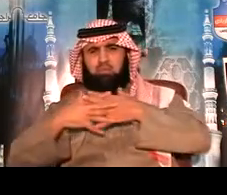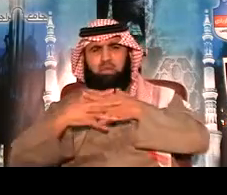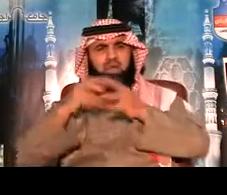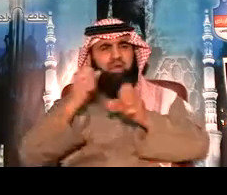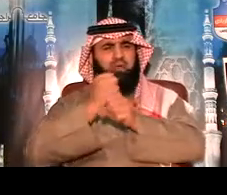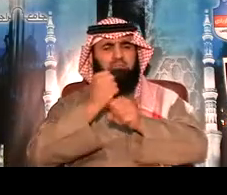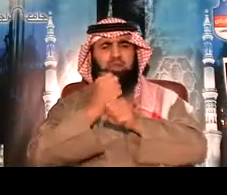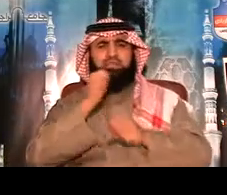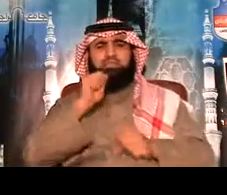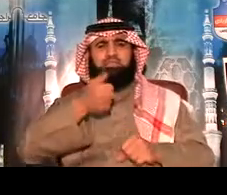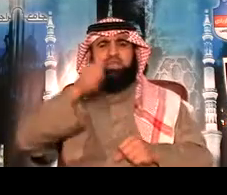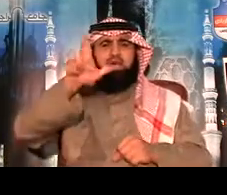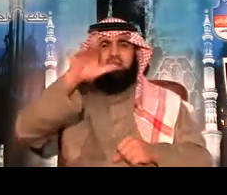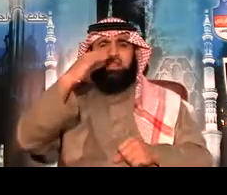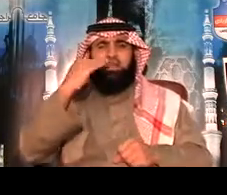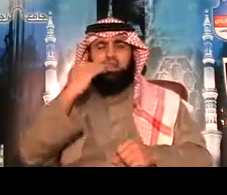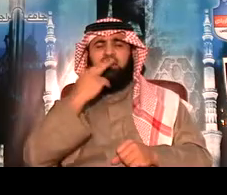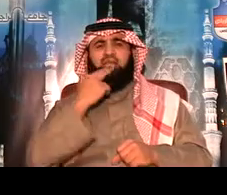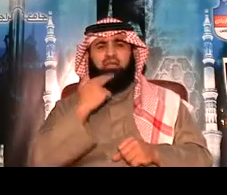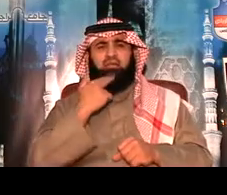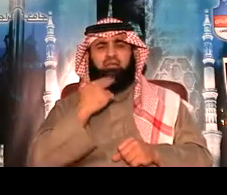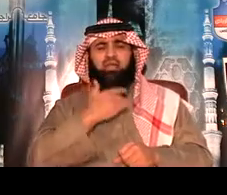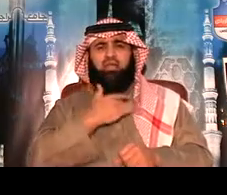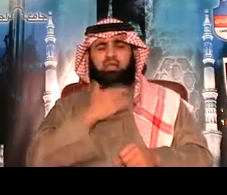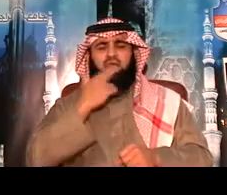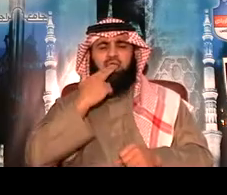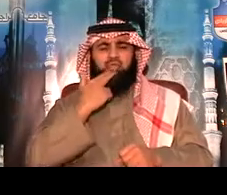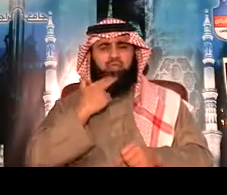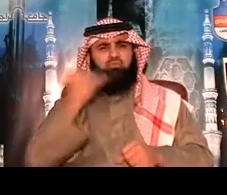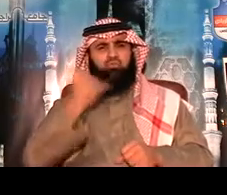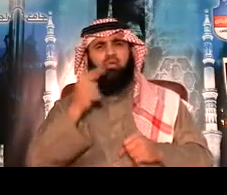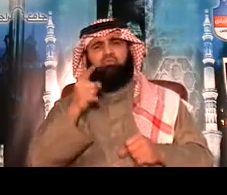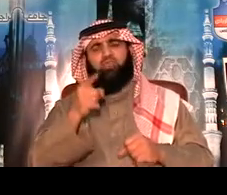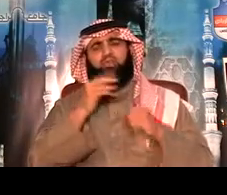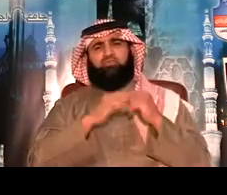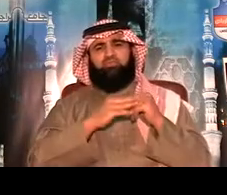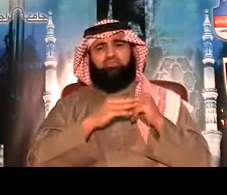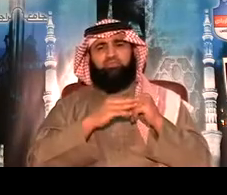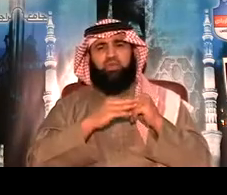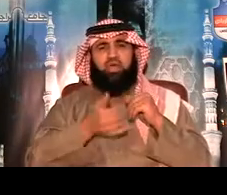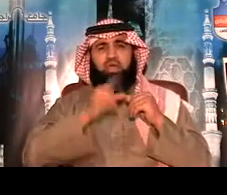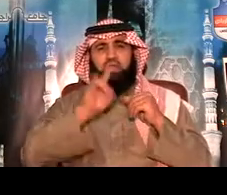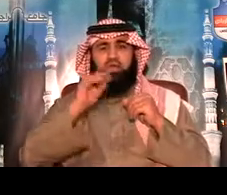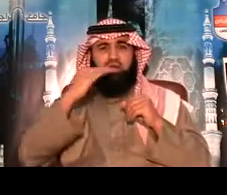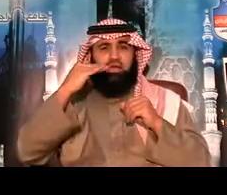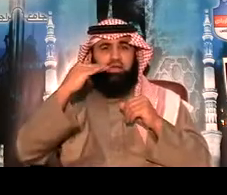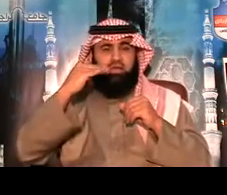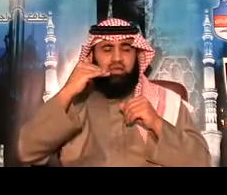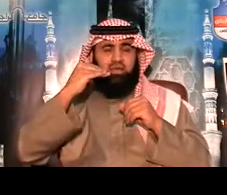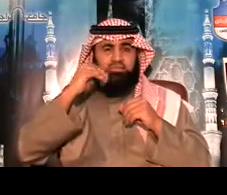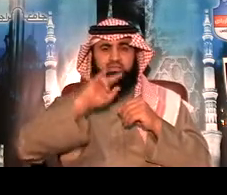الصالحة، فيقولون الإخلاص هو مركب الخلاص، هو مركب الخلاص. يخفون